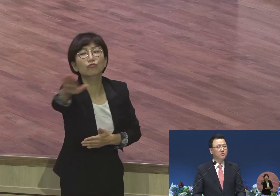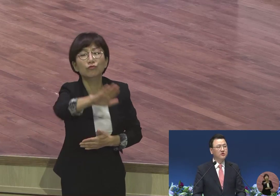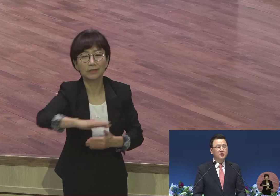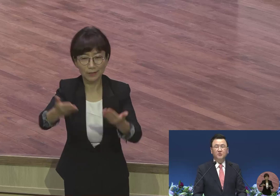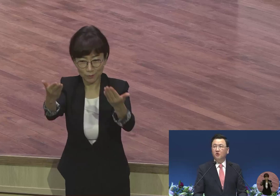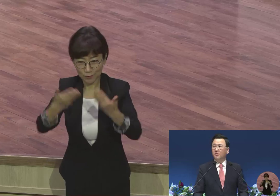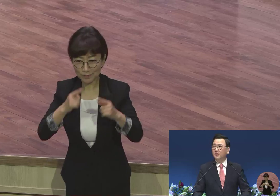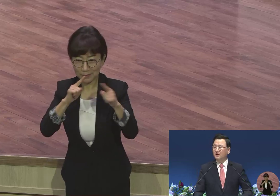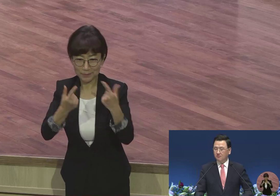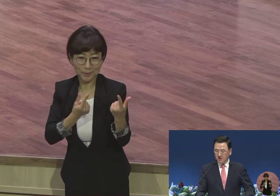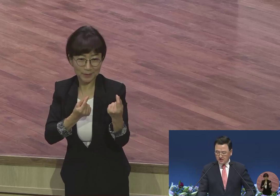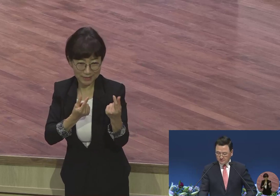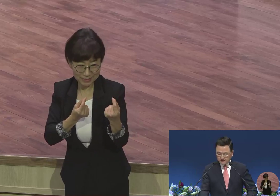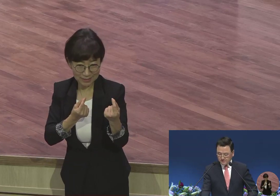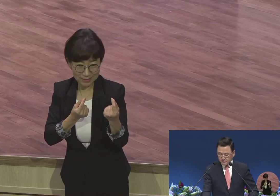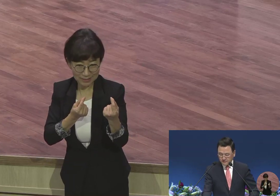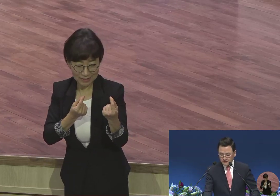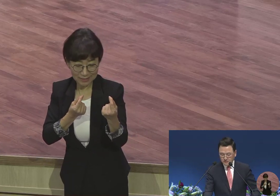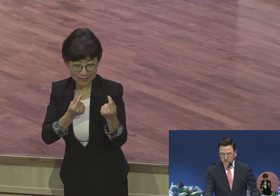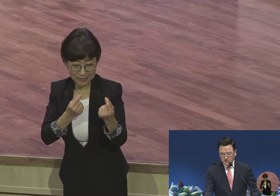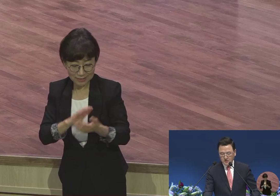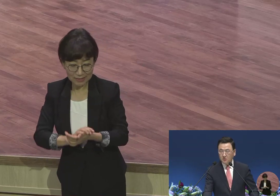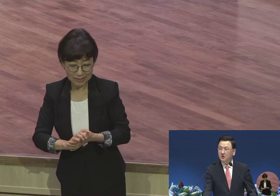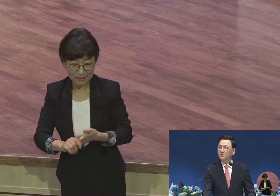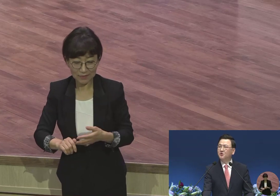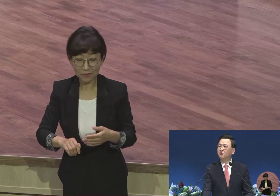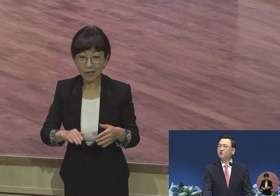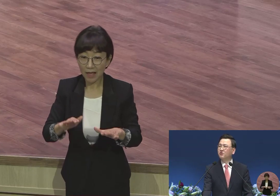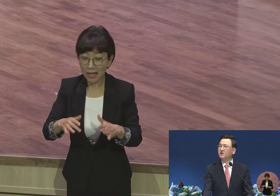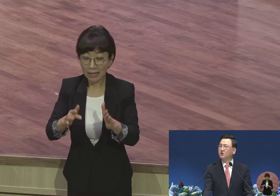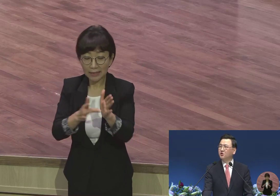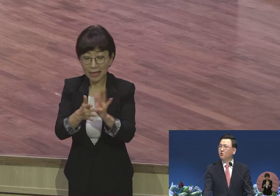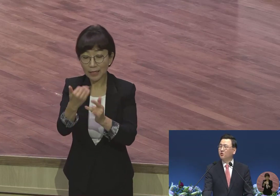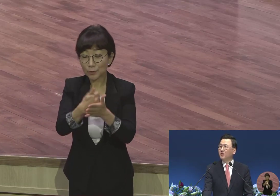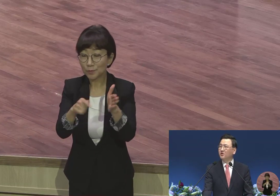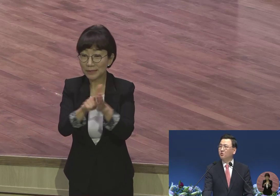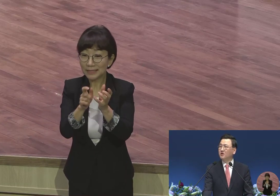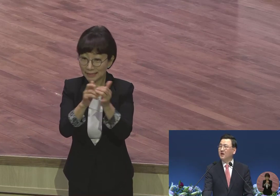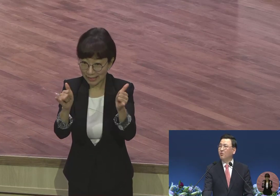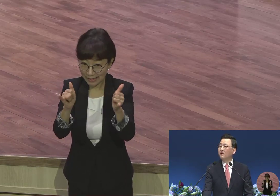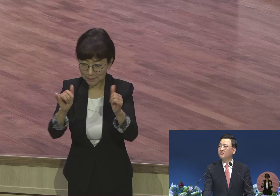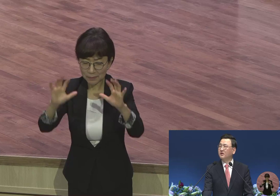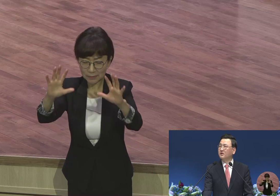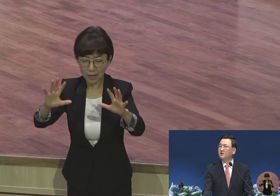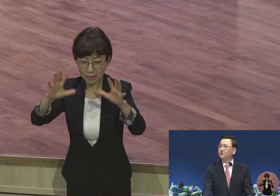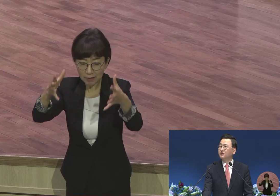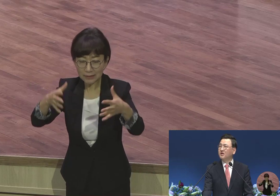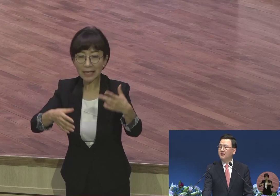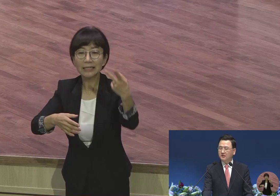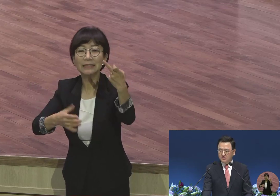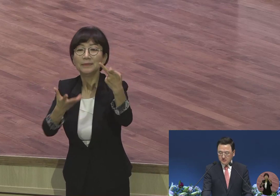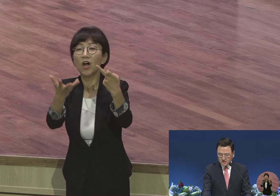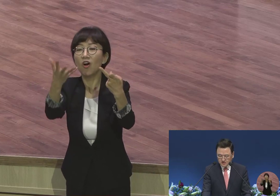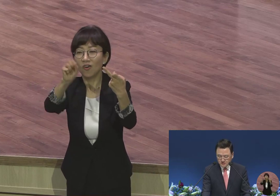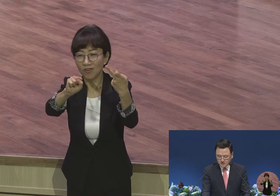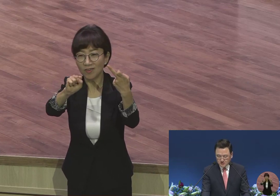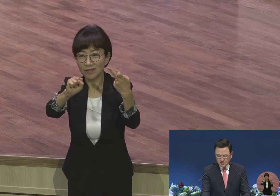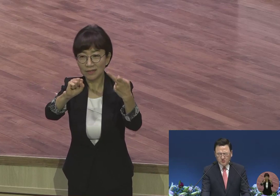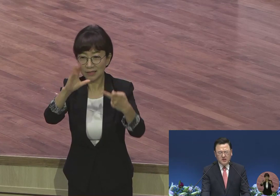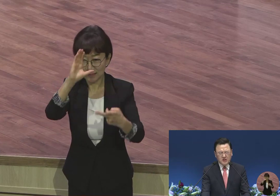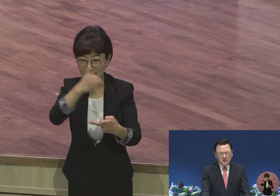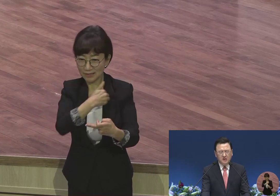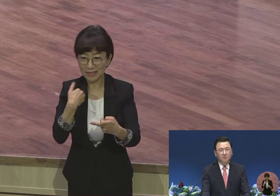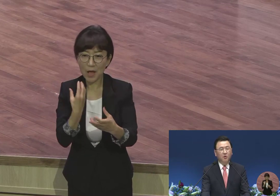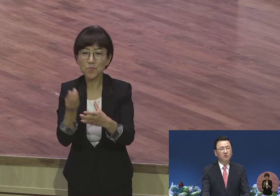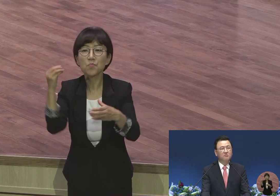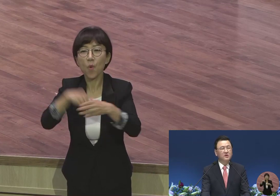중에서 기독교인 12억밖에 안 됩니다. 여러분 12억 중에서 기독교인 카톨릭 다 포함된 숫자예요.